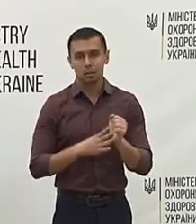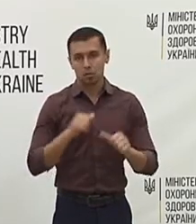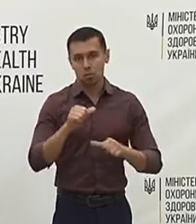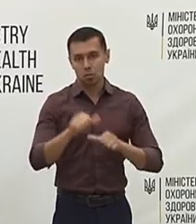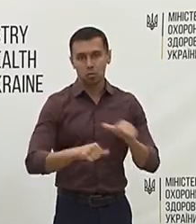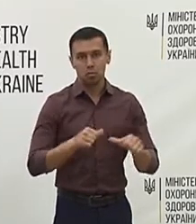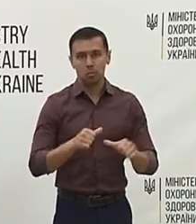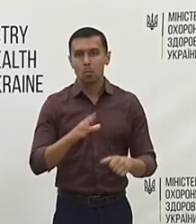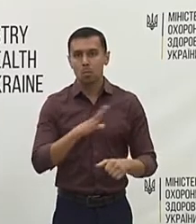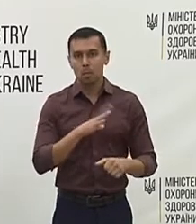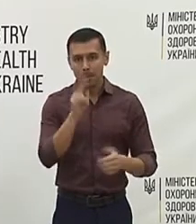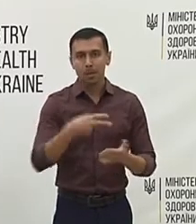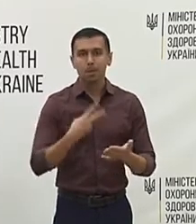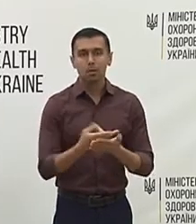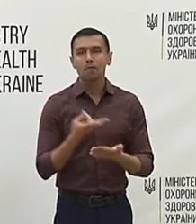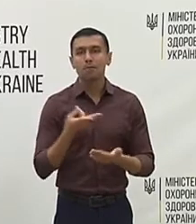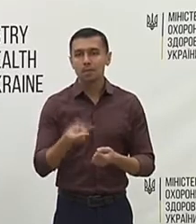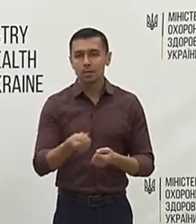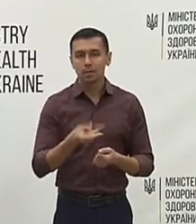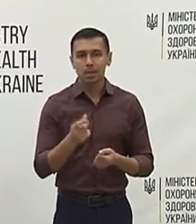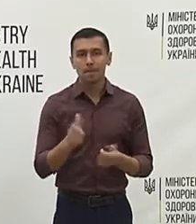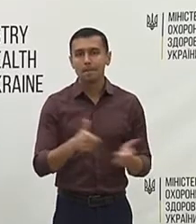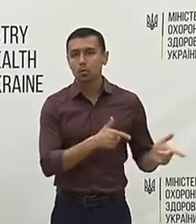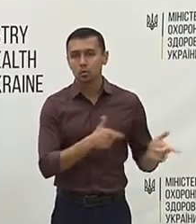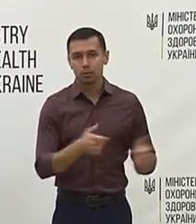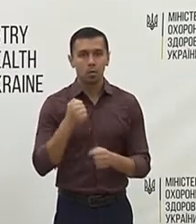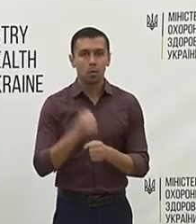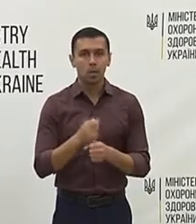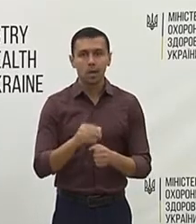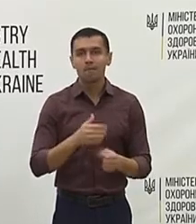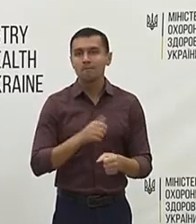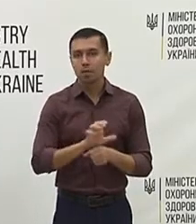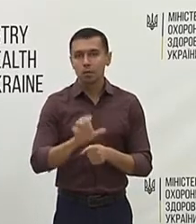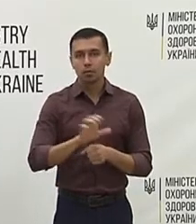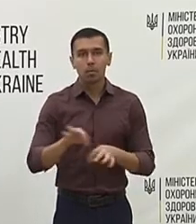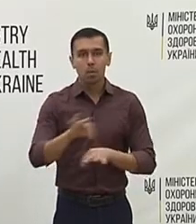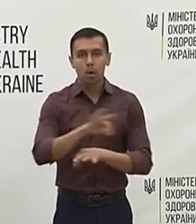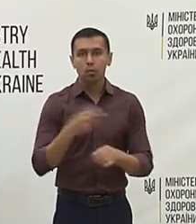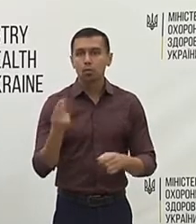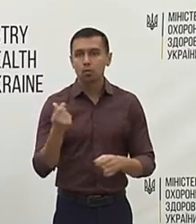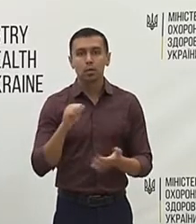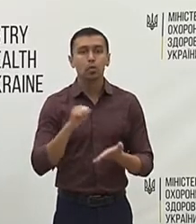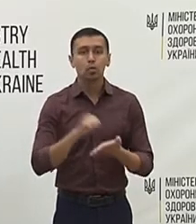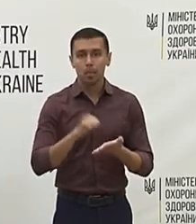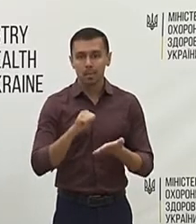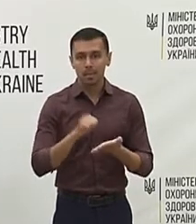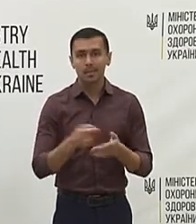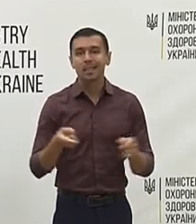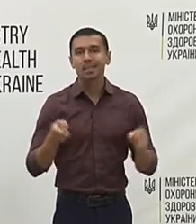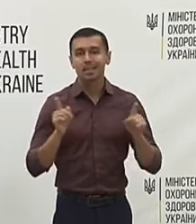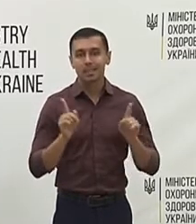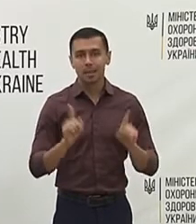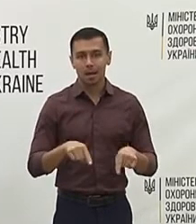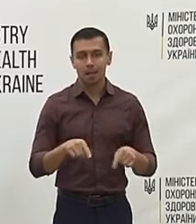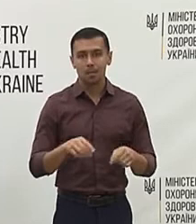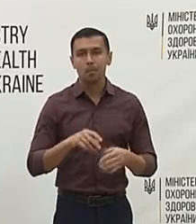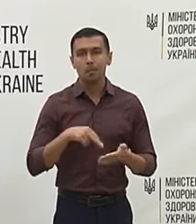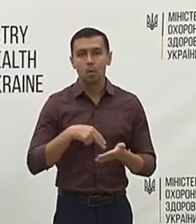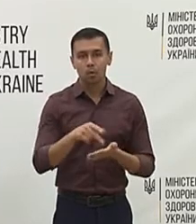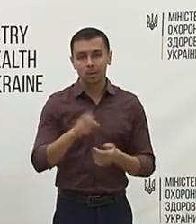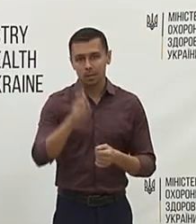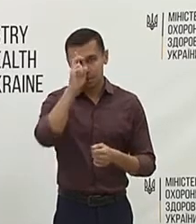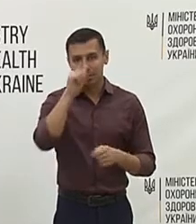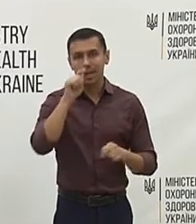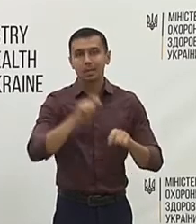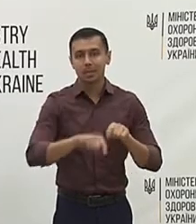2019 року. Було передбачено фінансування на підготовчі роботи, на виготовлення проєктно-кошторисної документації та проходження